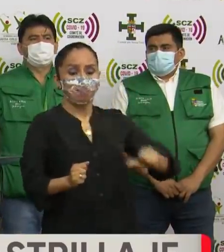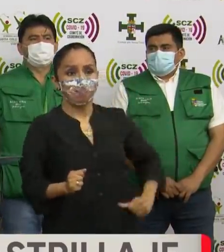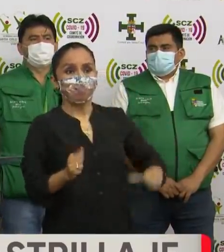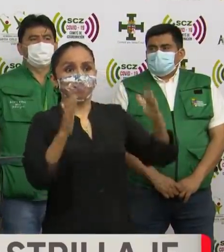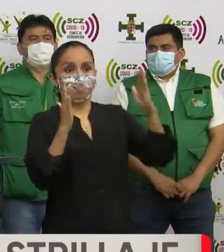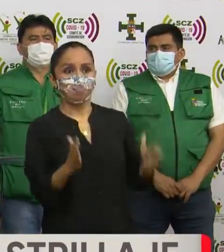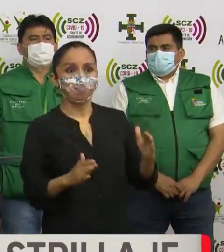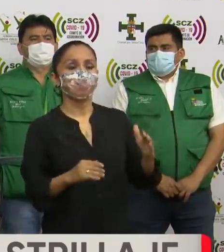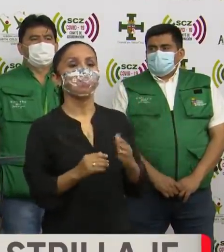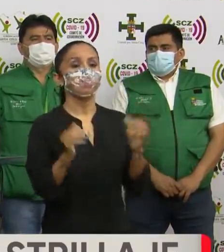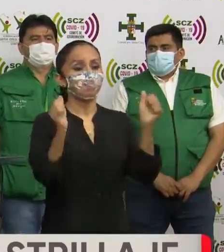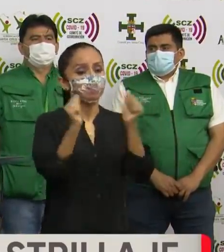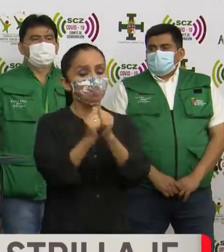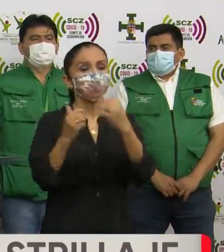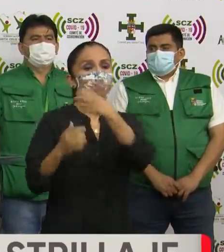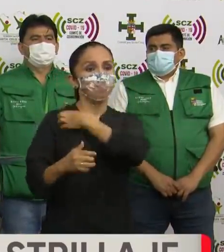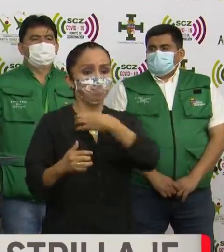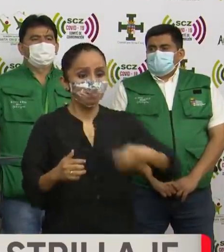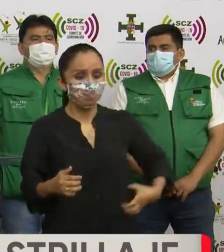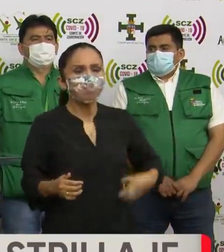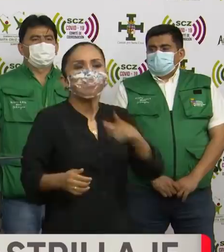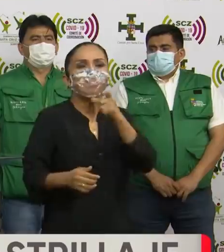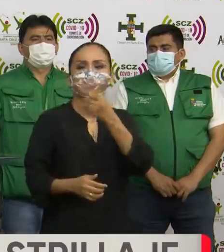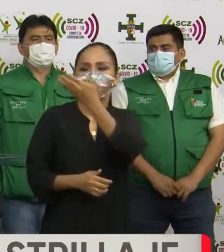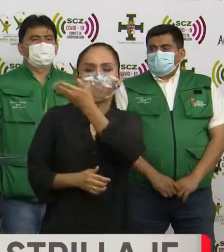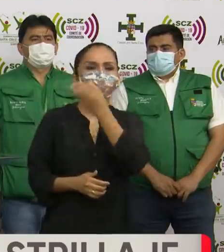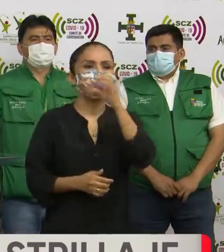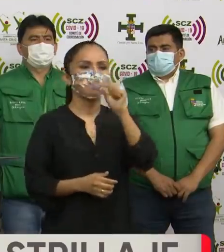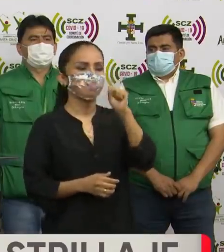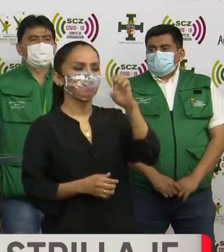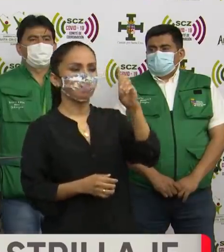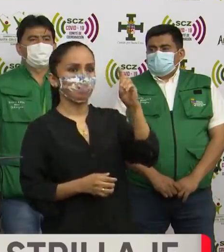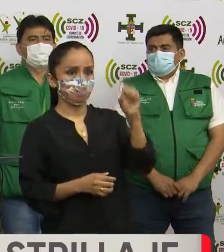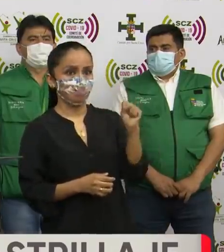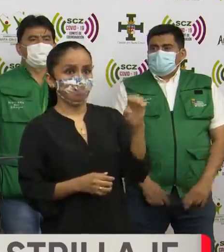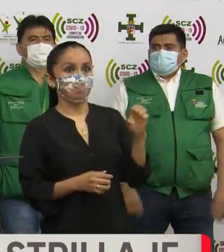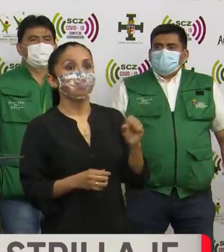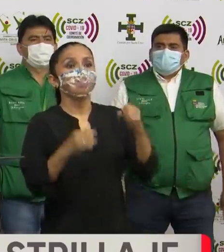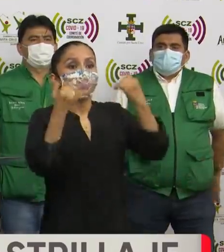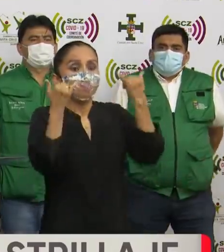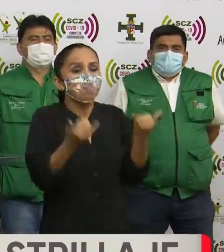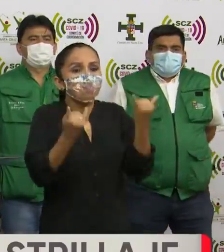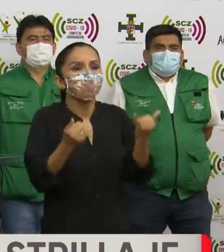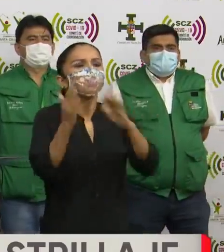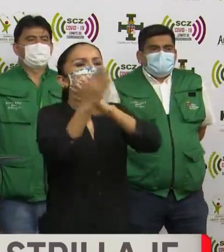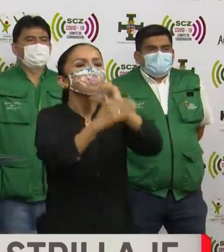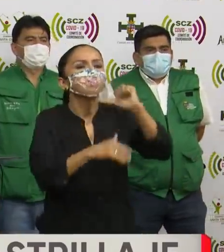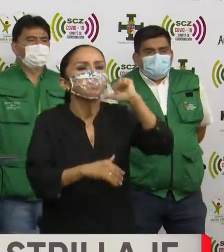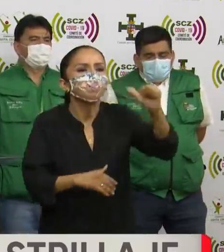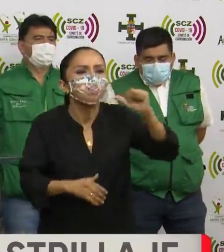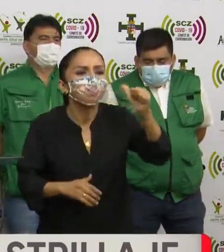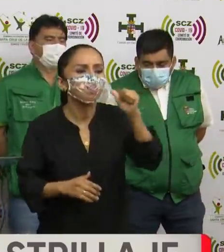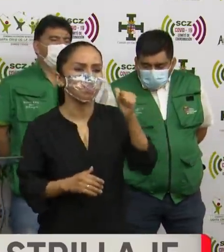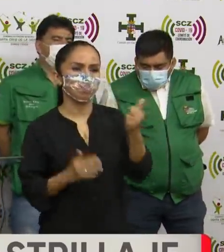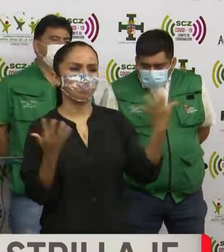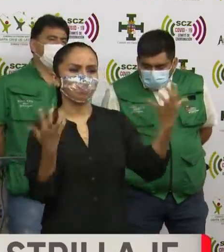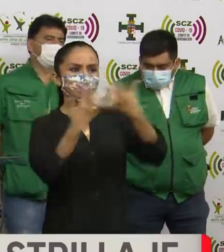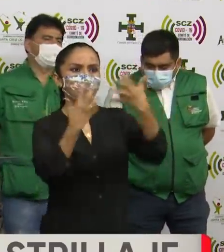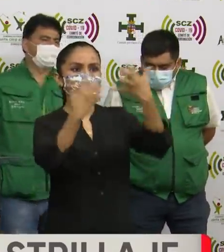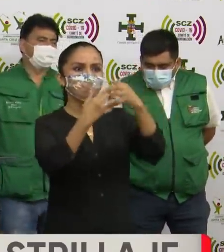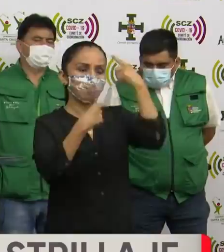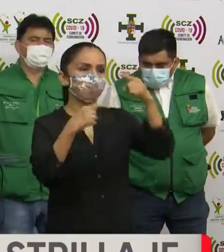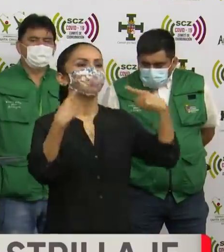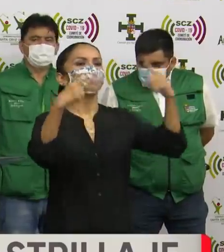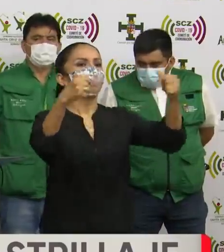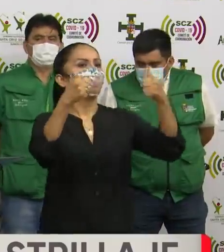Municipal, con la Gobernación, con el SEDE. Esto, les decía hoy día, tiene que ser de todos los días y así vamos a ser exitosos. El